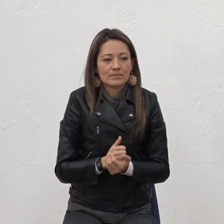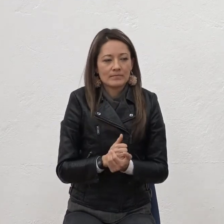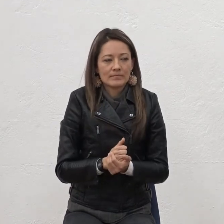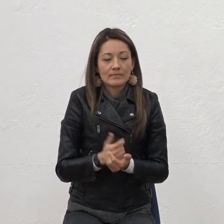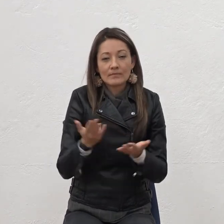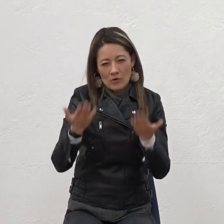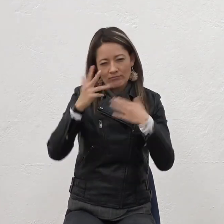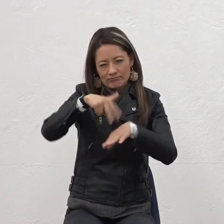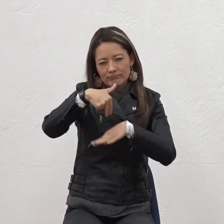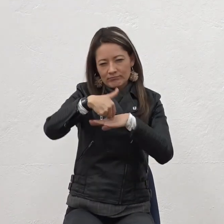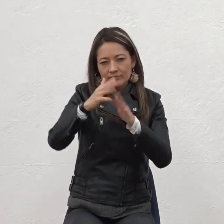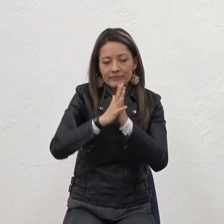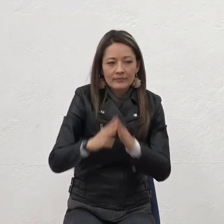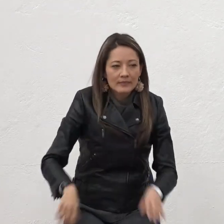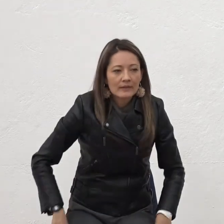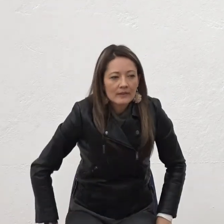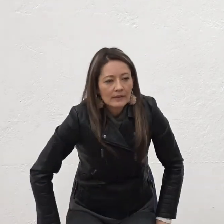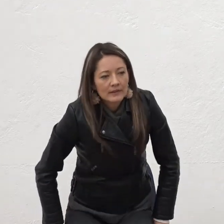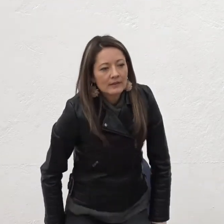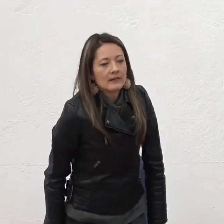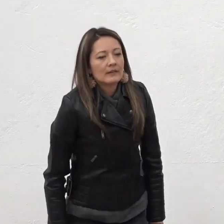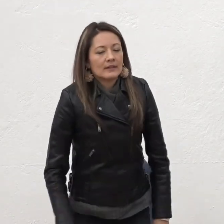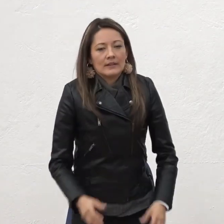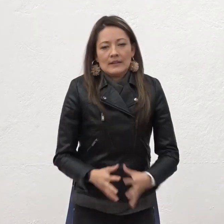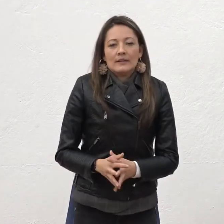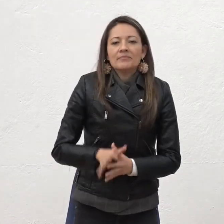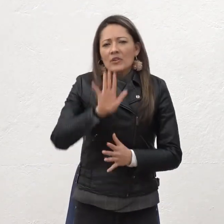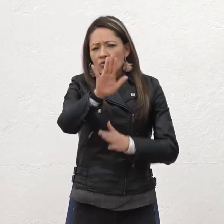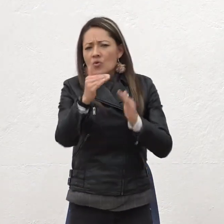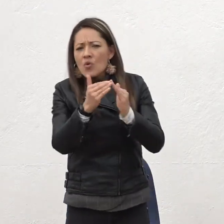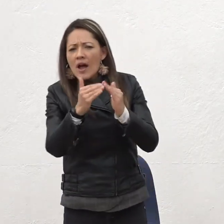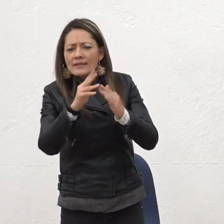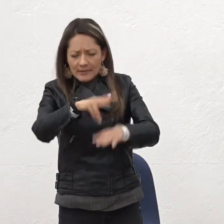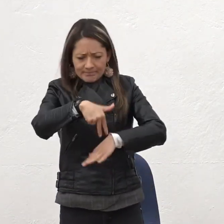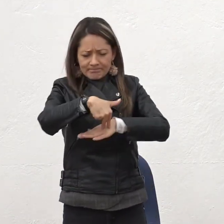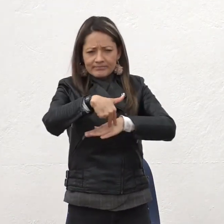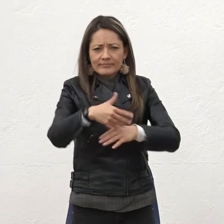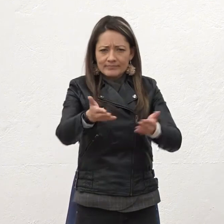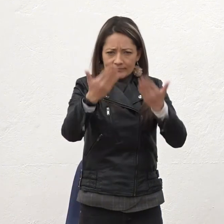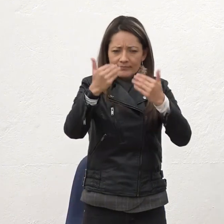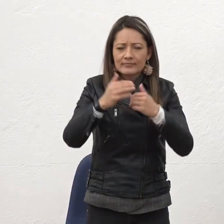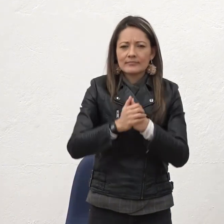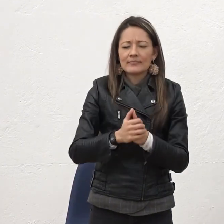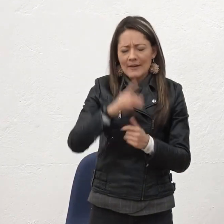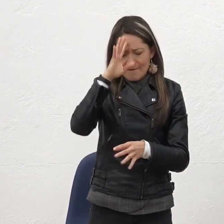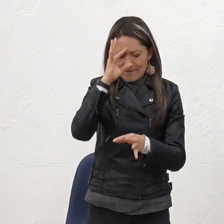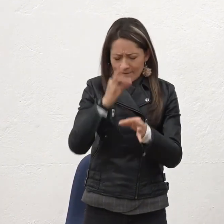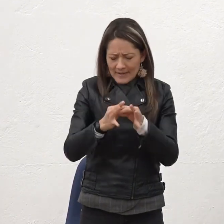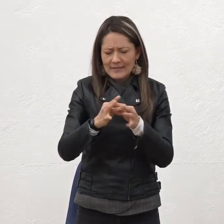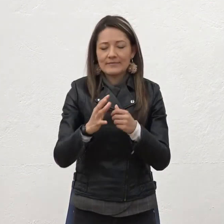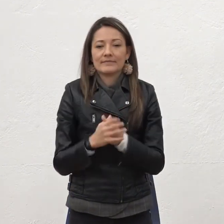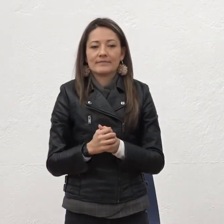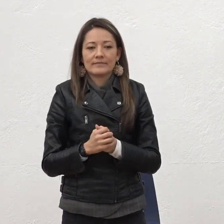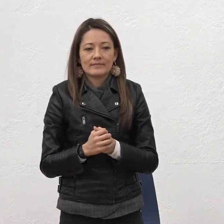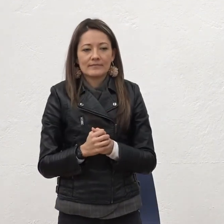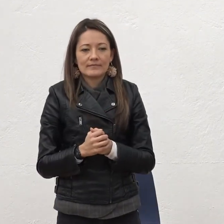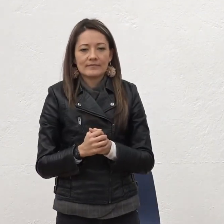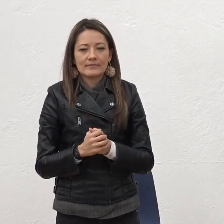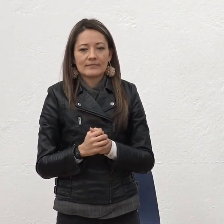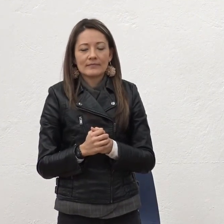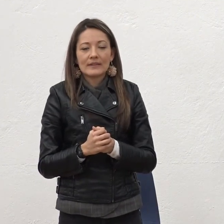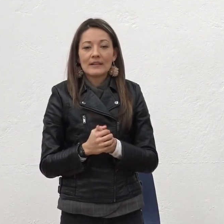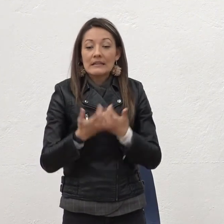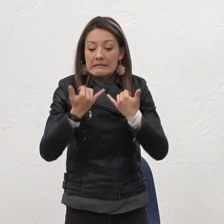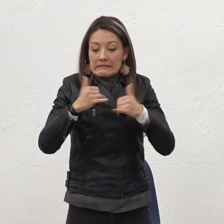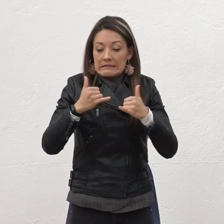Yo le invito a que se coloque en pie esta mañana, allí donde está en su casa, hágalo, haga un acto de fe. El